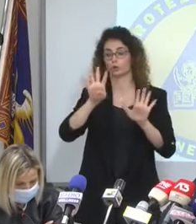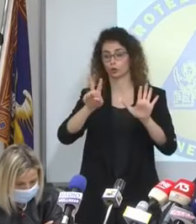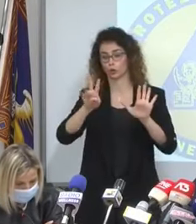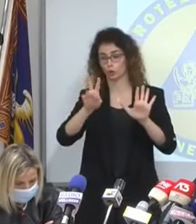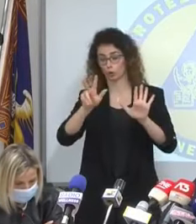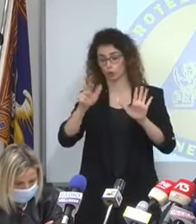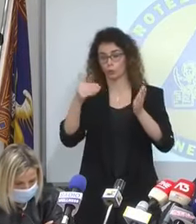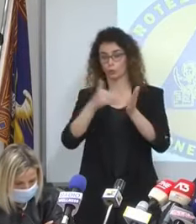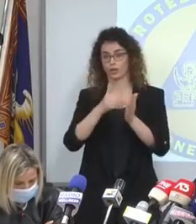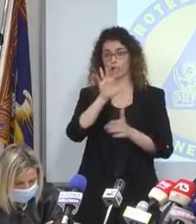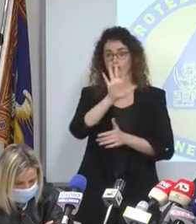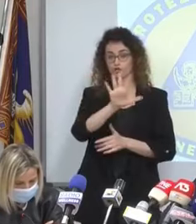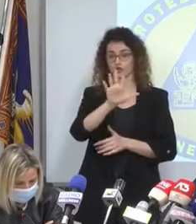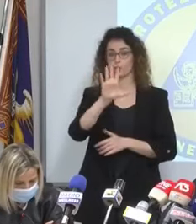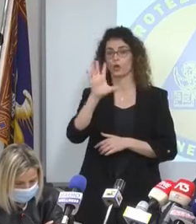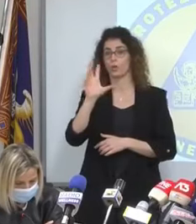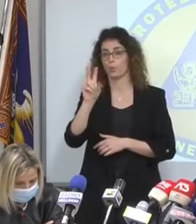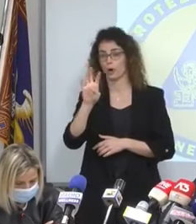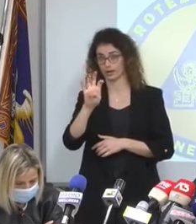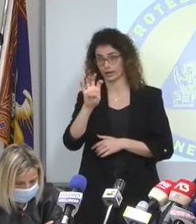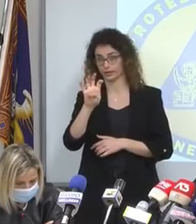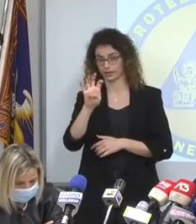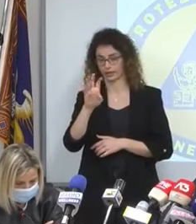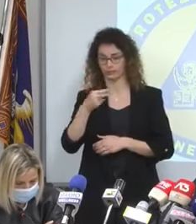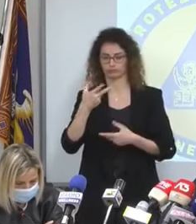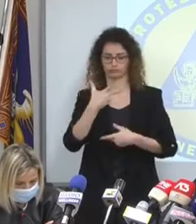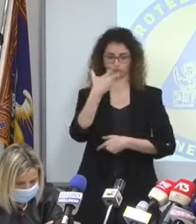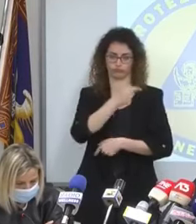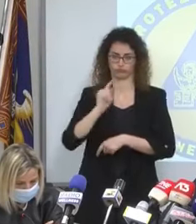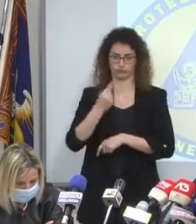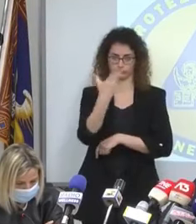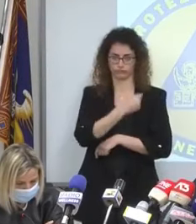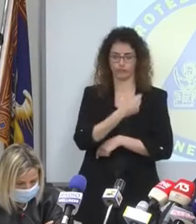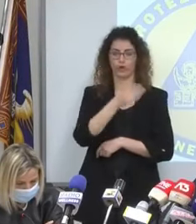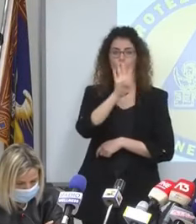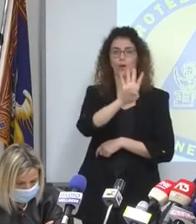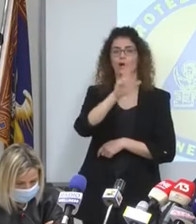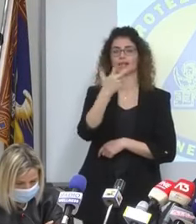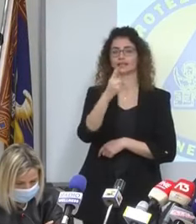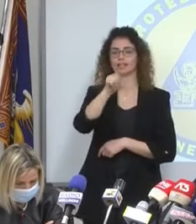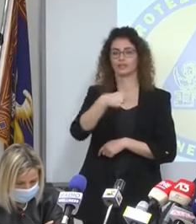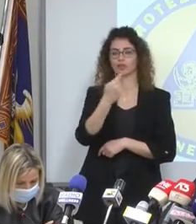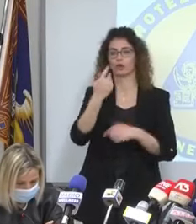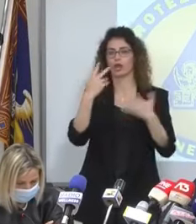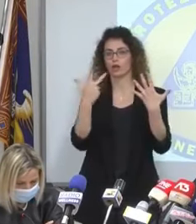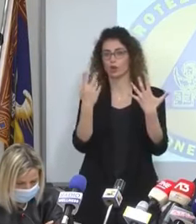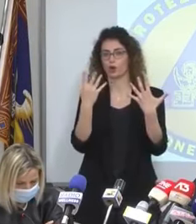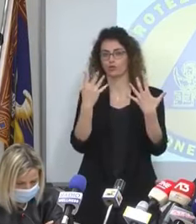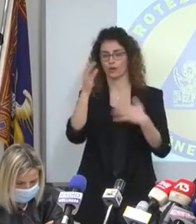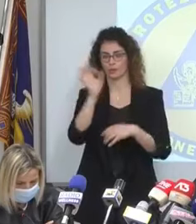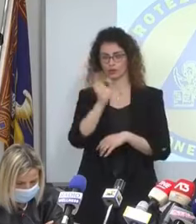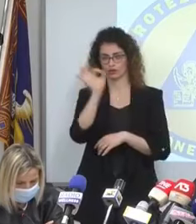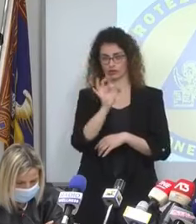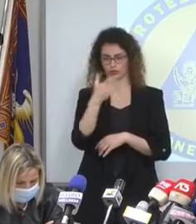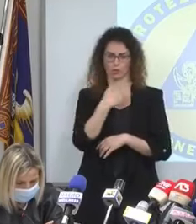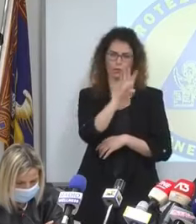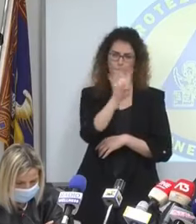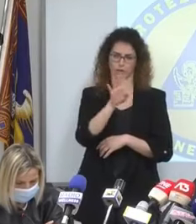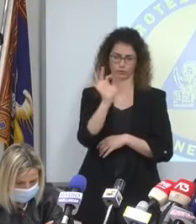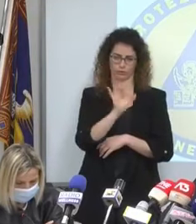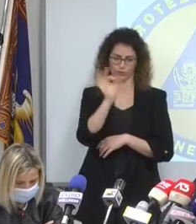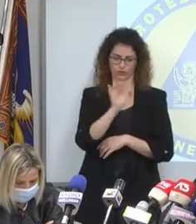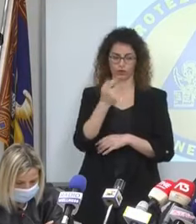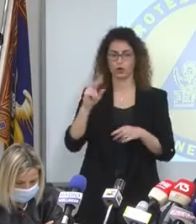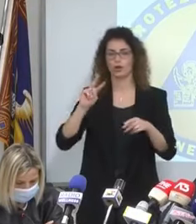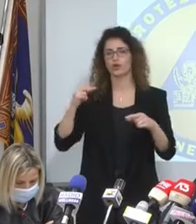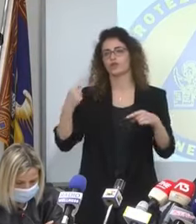358.540 e abbiamo vaccinato con prima dose il 43,9%, quindi il 44%, con